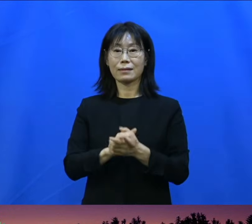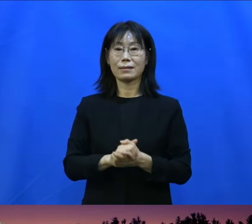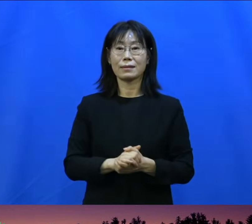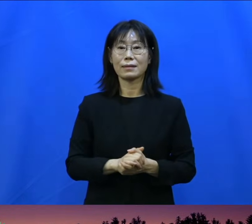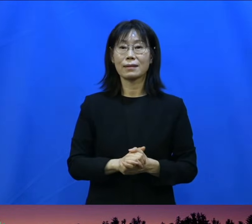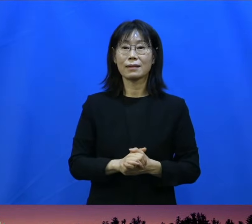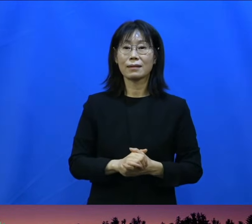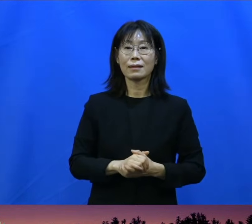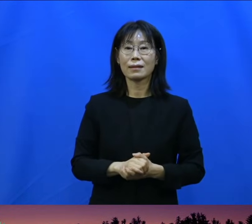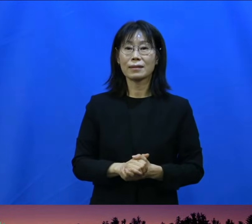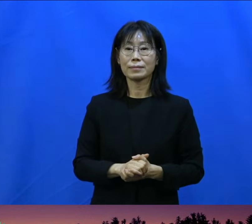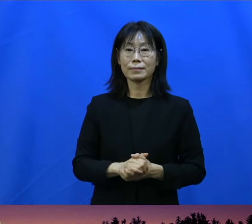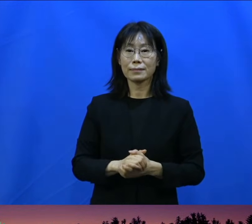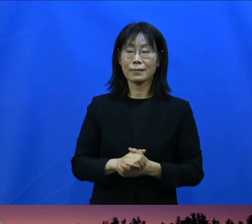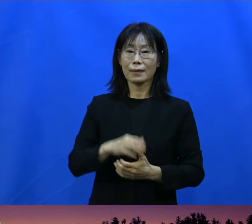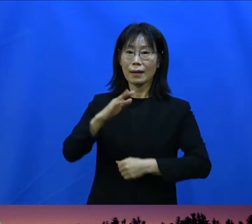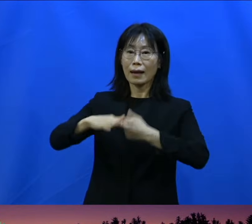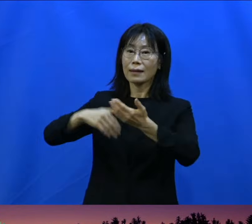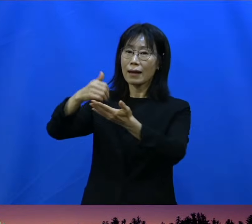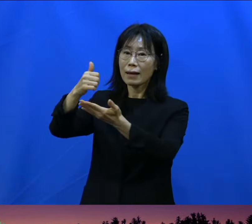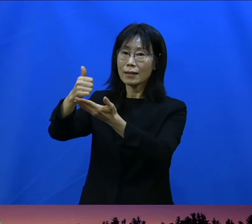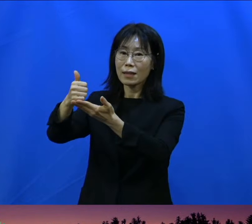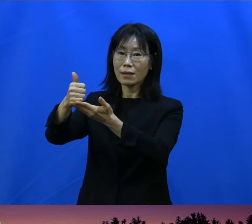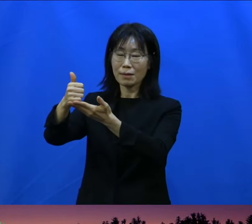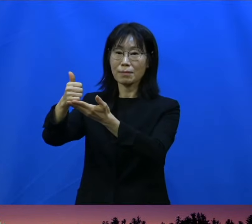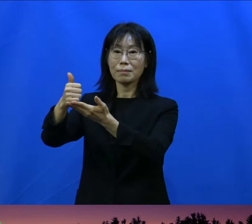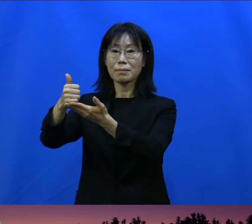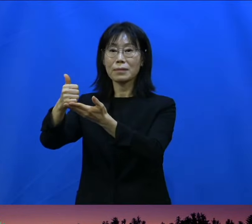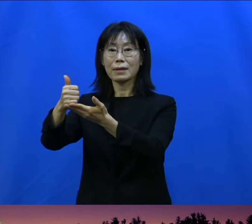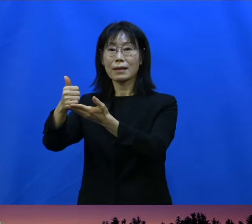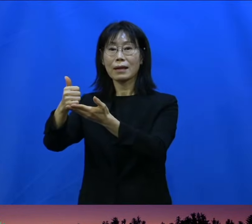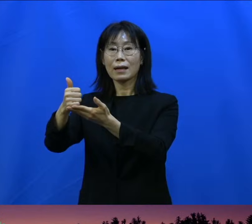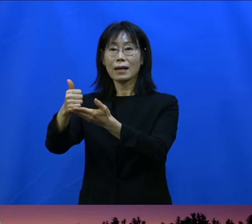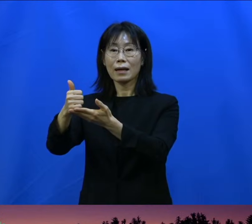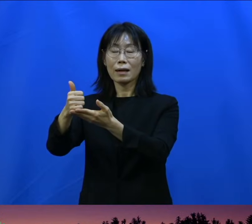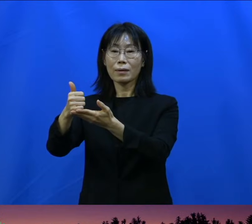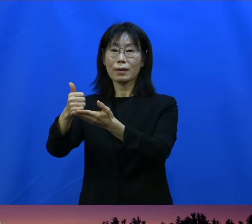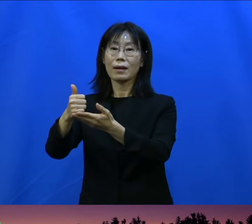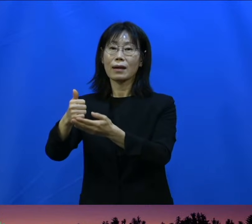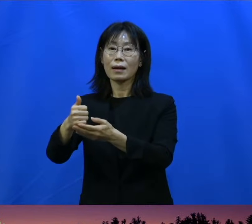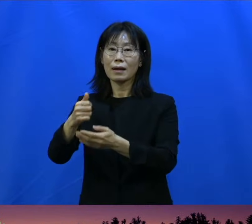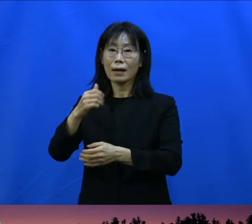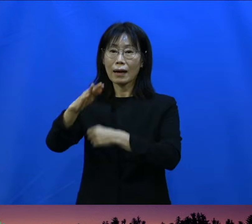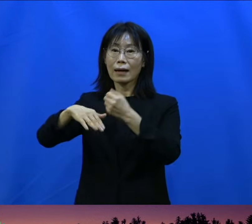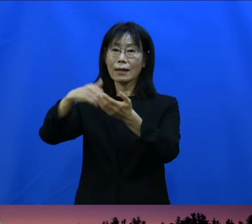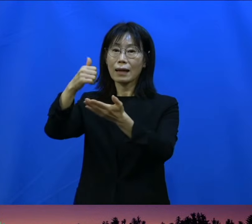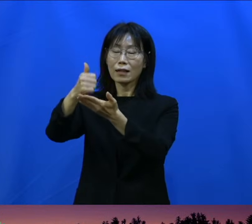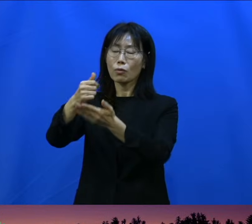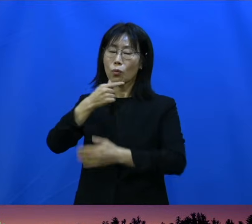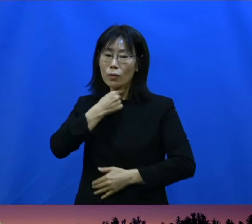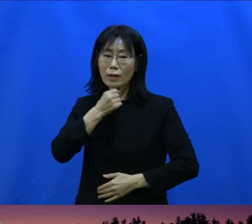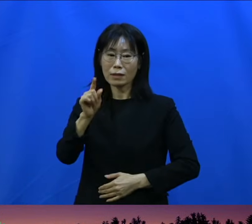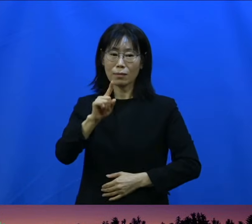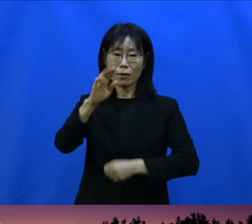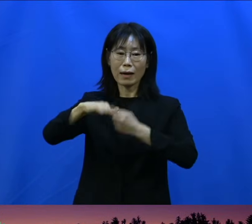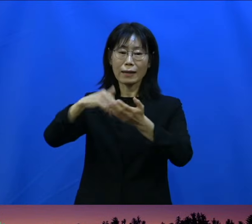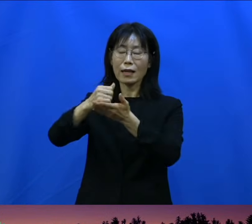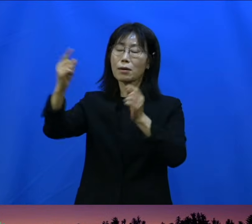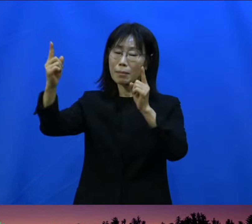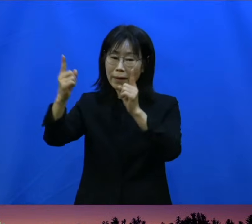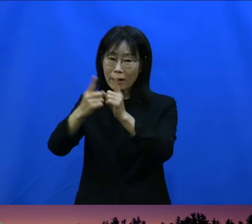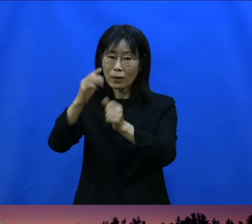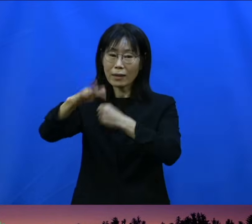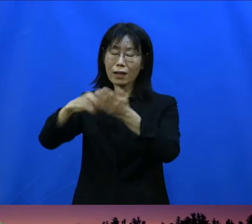작업이에요. 하나님이 하시는 가장 중요한 우선순위. 첫 번째, 하나님을 뵙는 것, 그분의 영광을 보는 것. 그